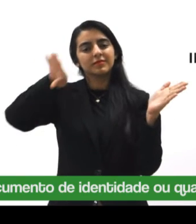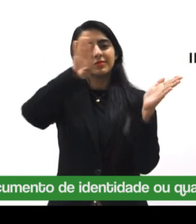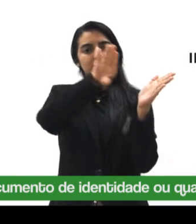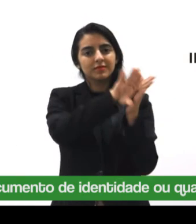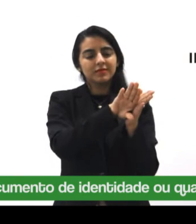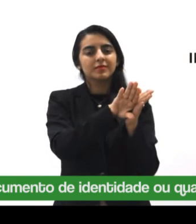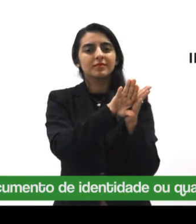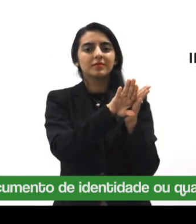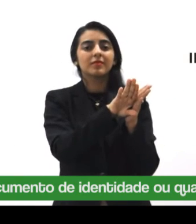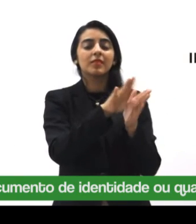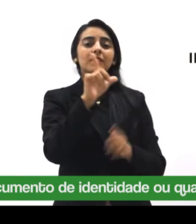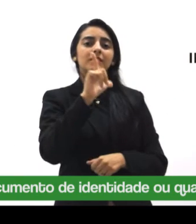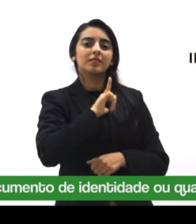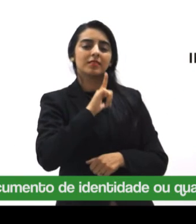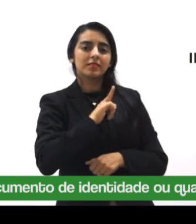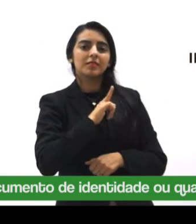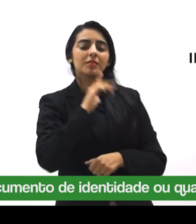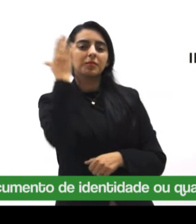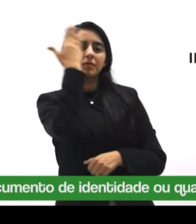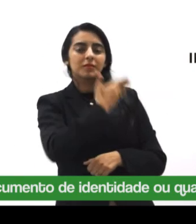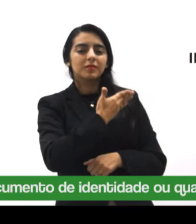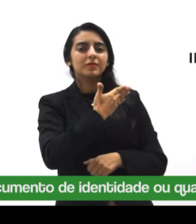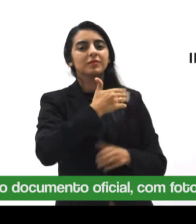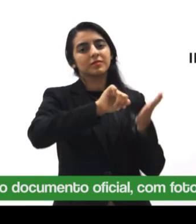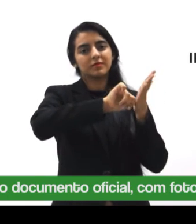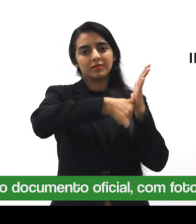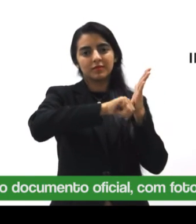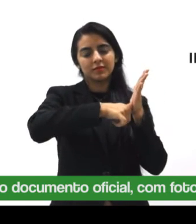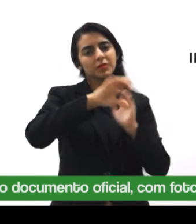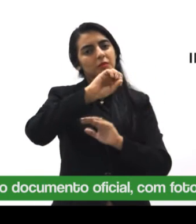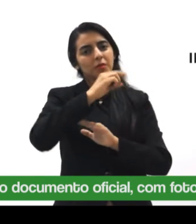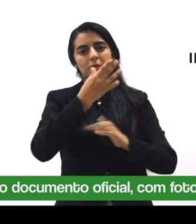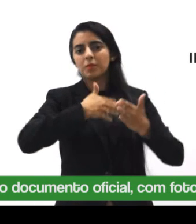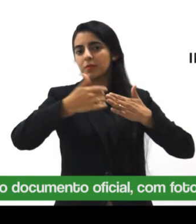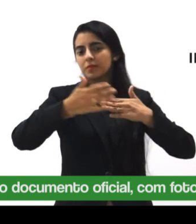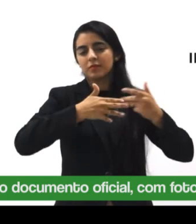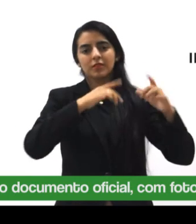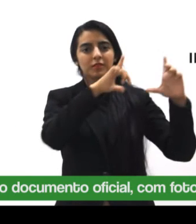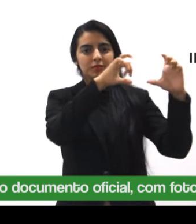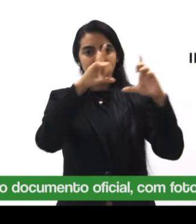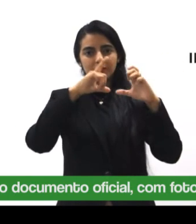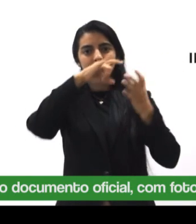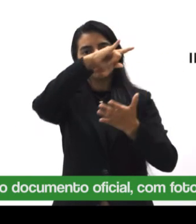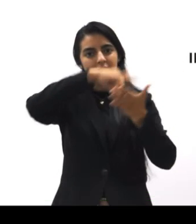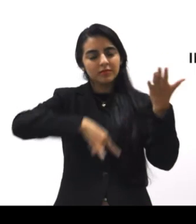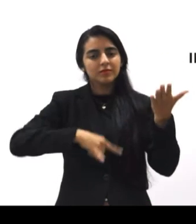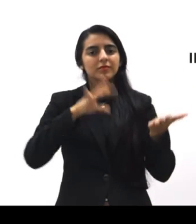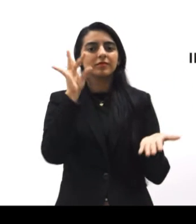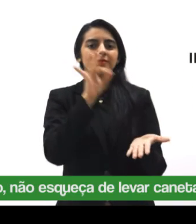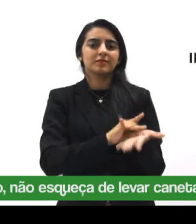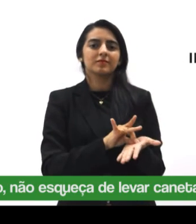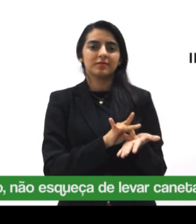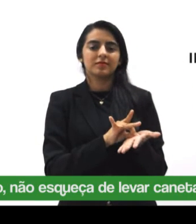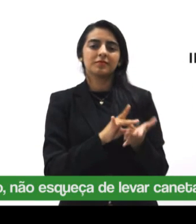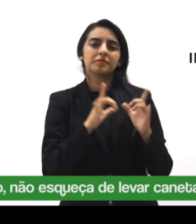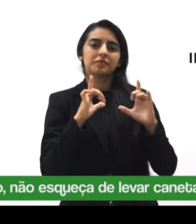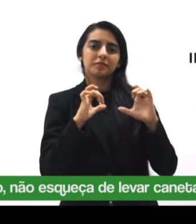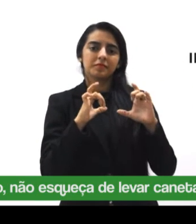documento de identidade ou qualquer outro documento oficial com foto. Atenção! Não